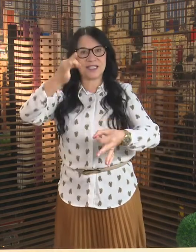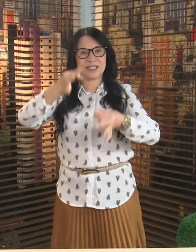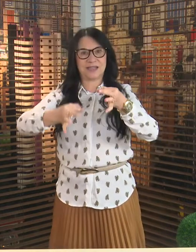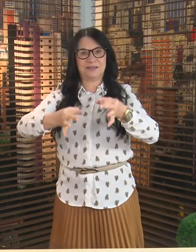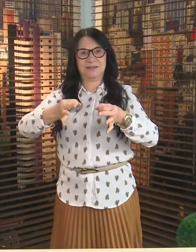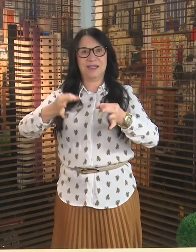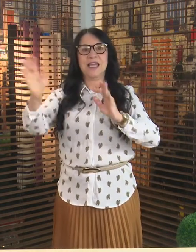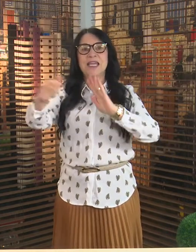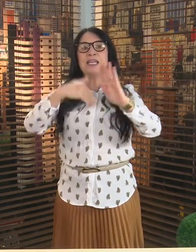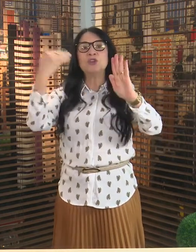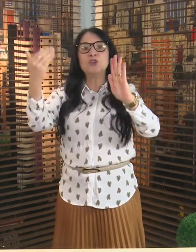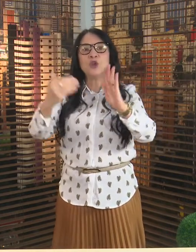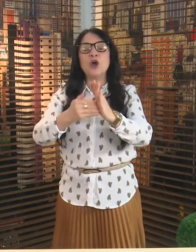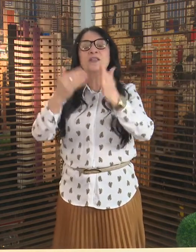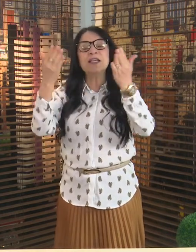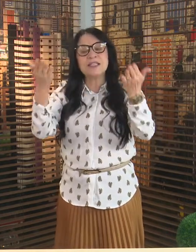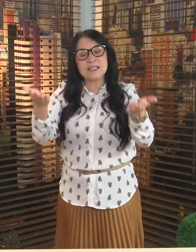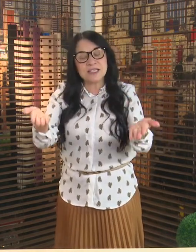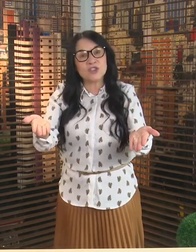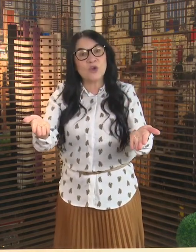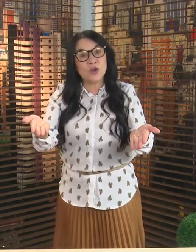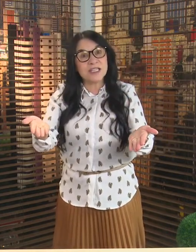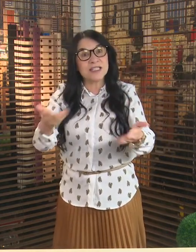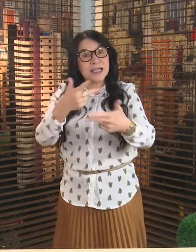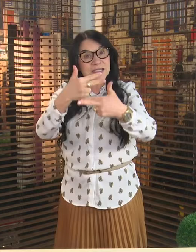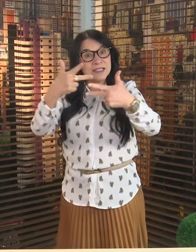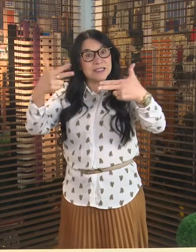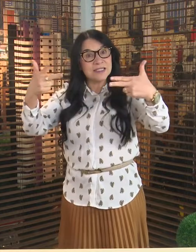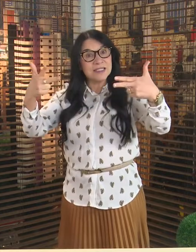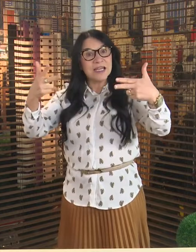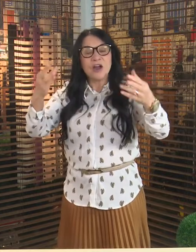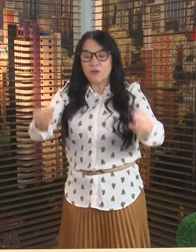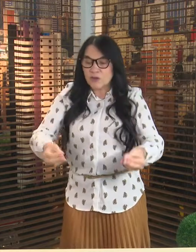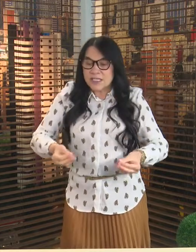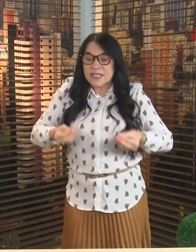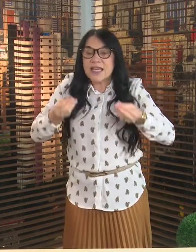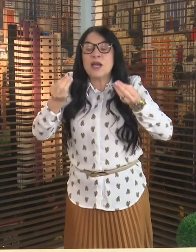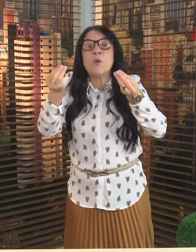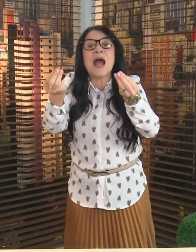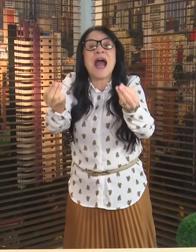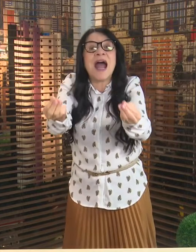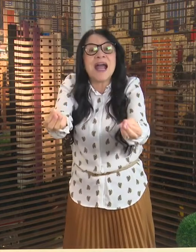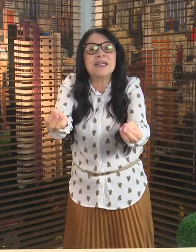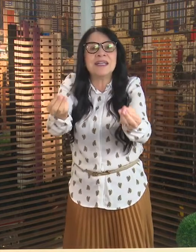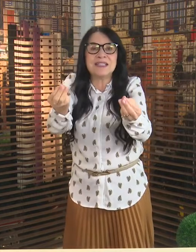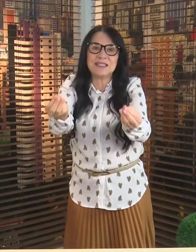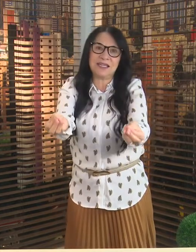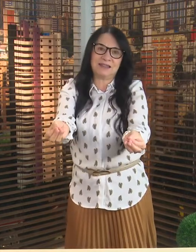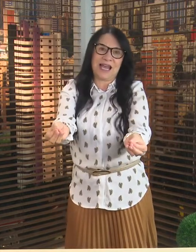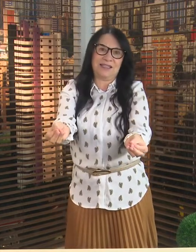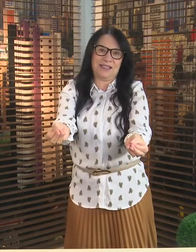justiça, e todas essas coisas vos serão